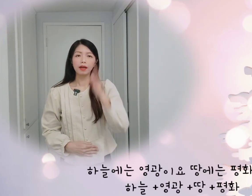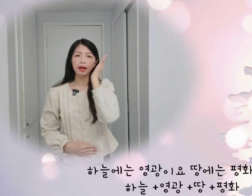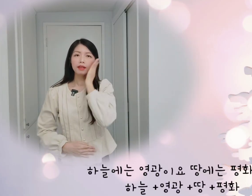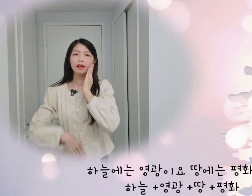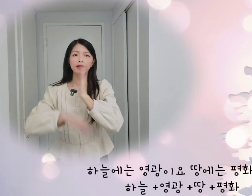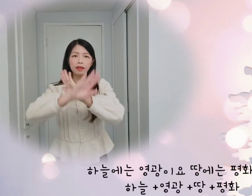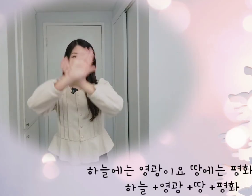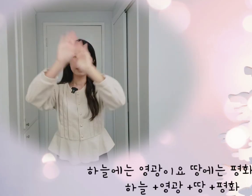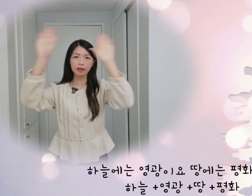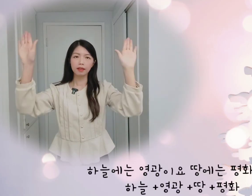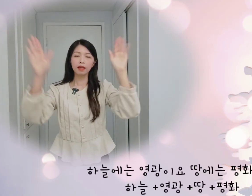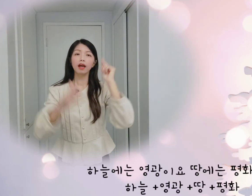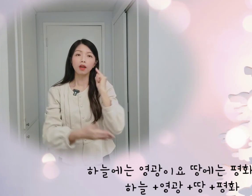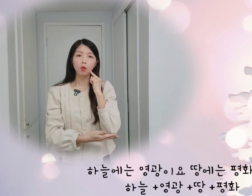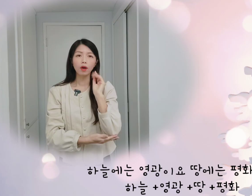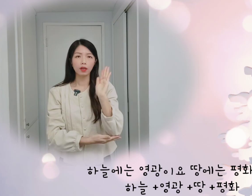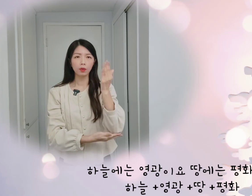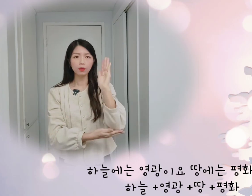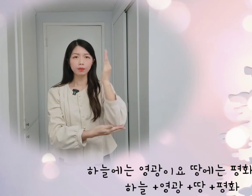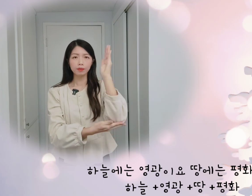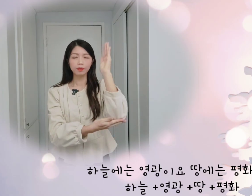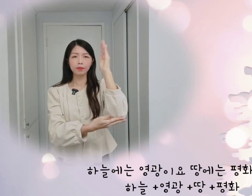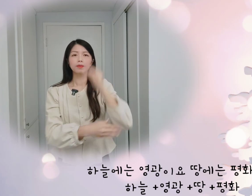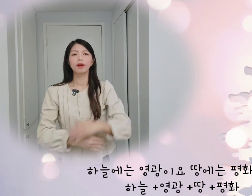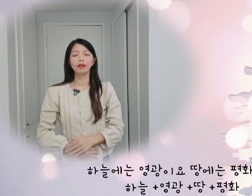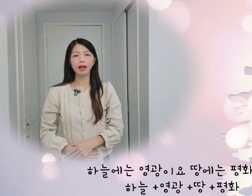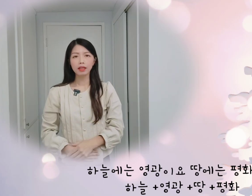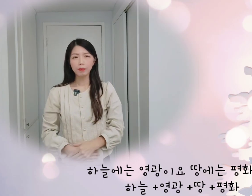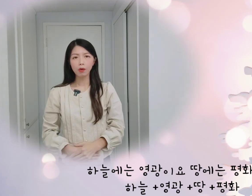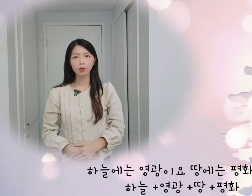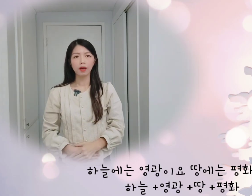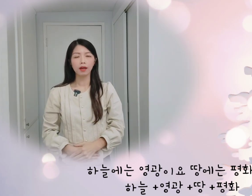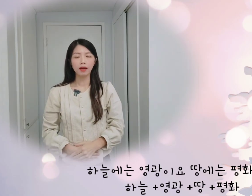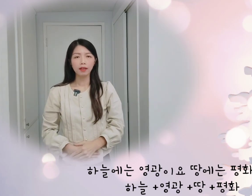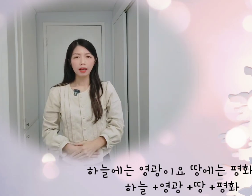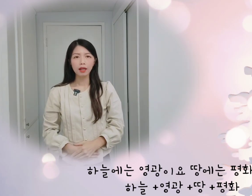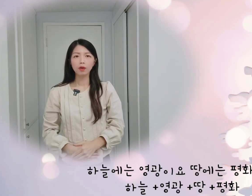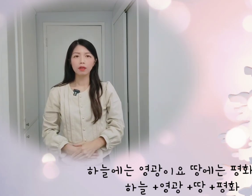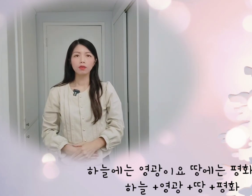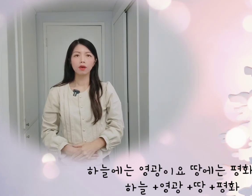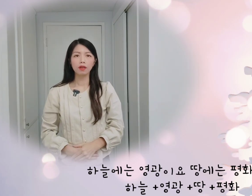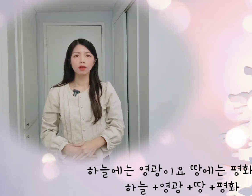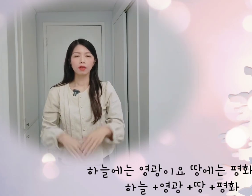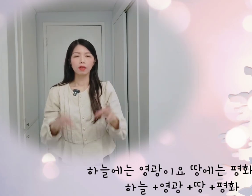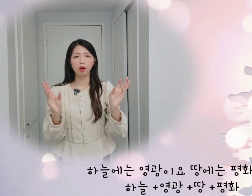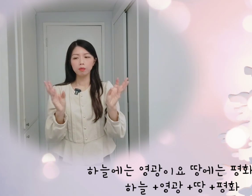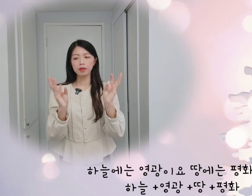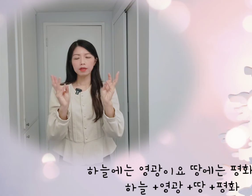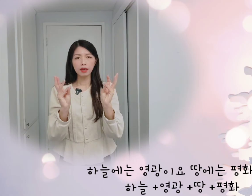평화로다. 하늘에는 영광이요 땅에는 평화로다. 땅이라고 하는 뜻의